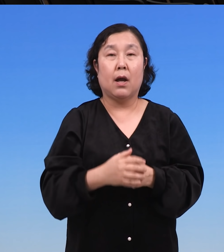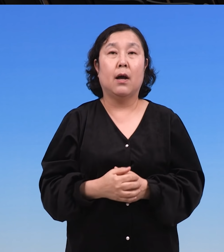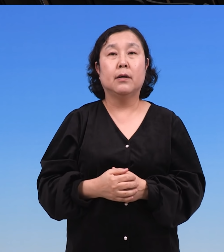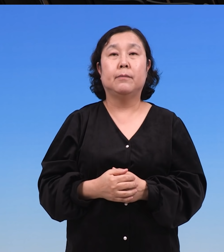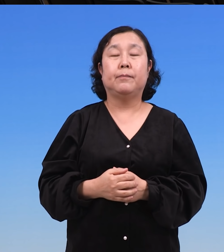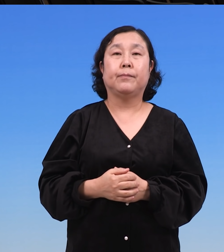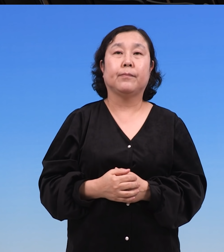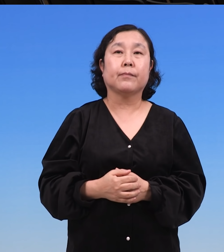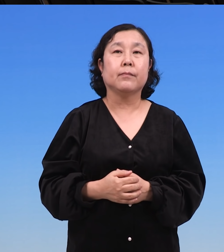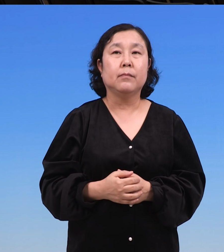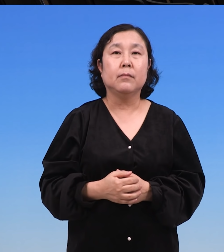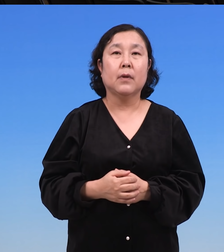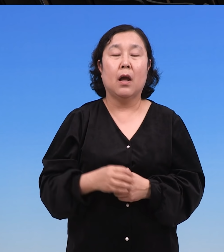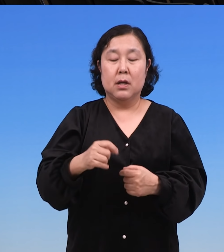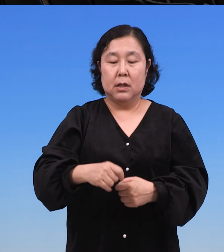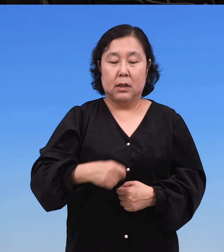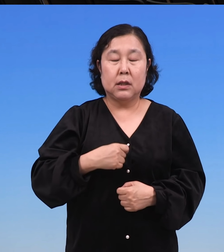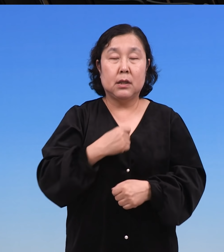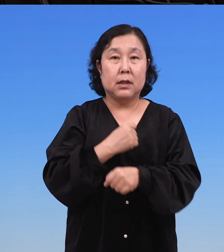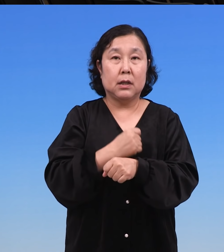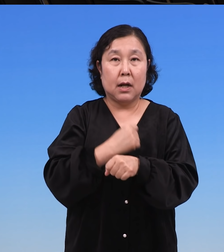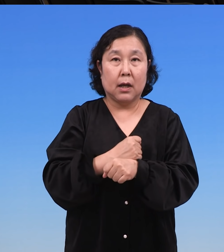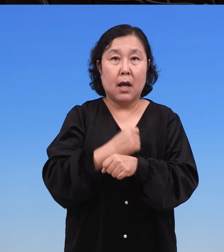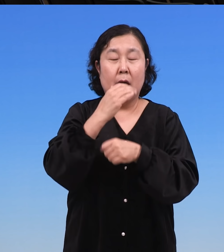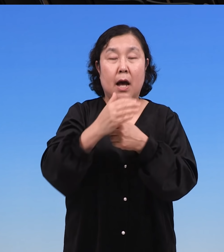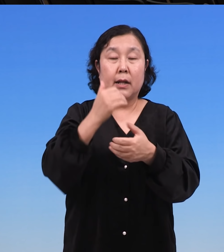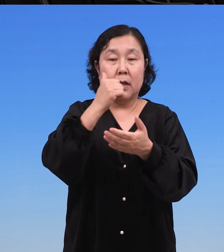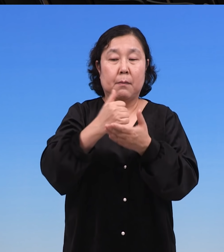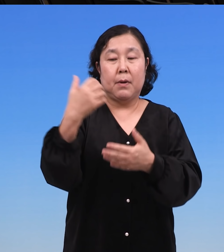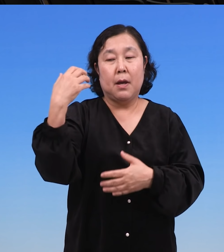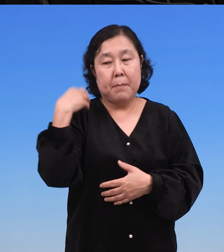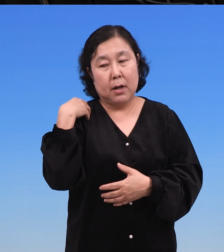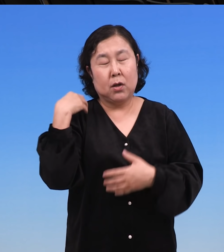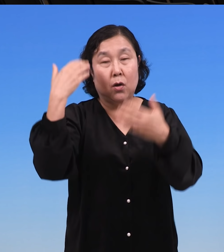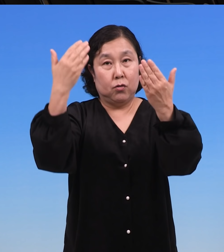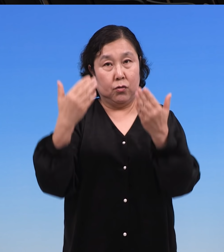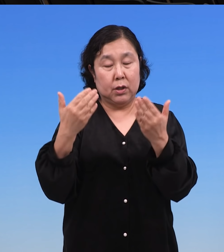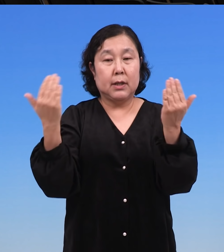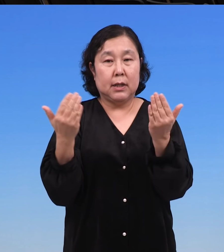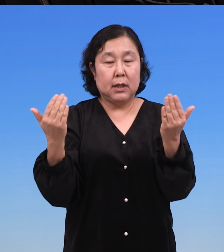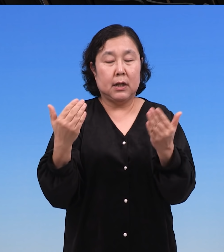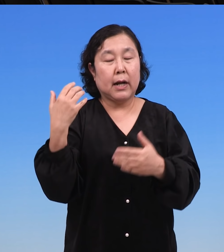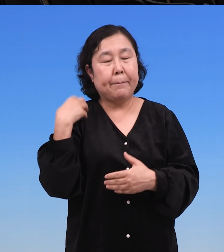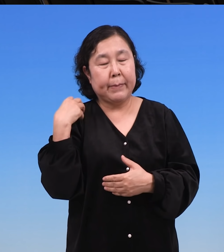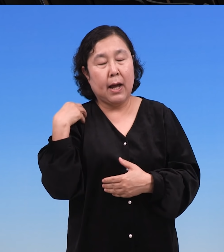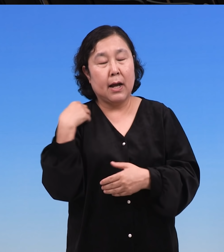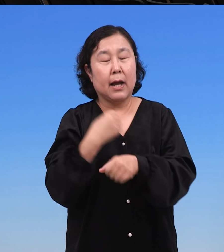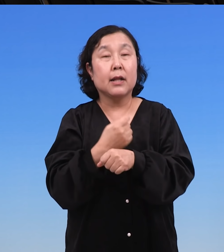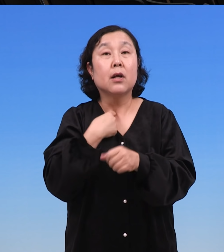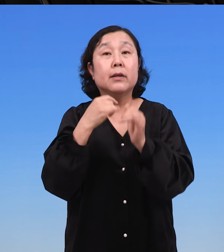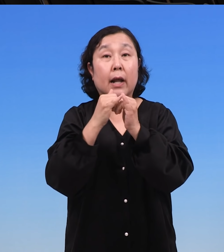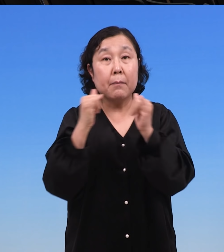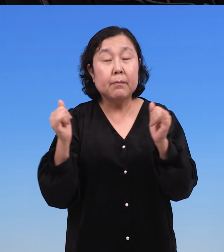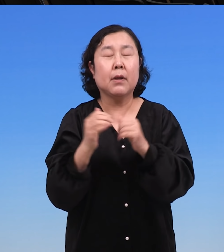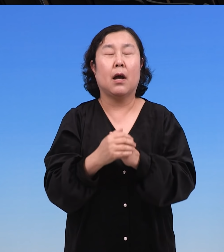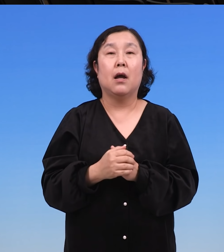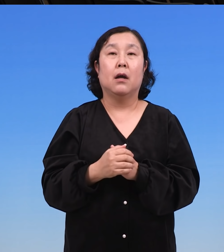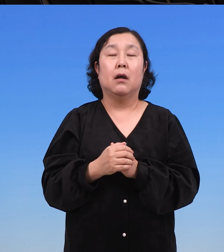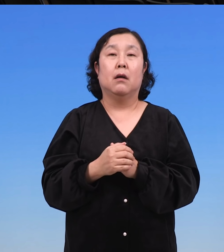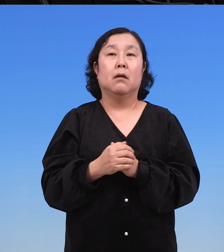있다고 저는 생각을 합니다. 이처럼 신실하게 그 하나님의 맡겨주신 사명을 감당했던 인물인데요.